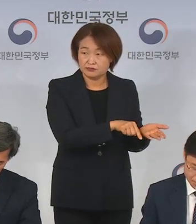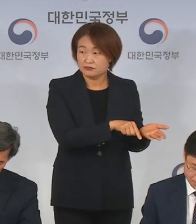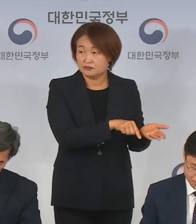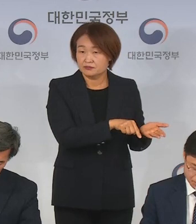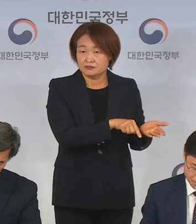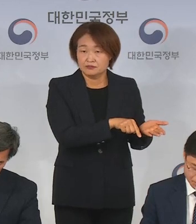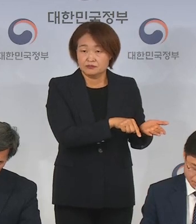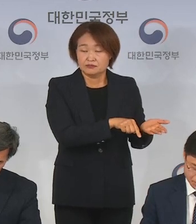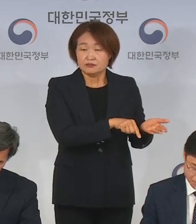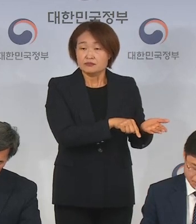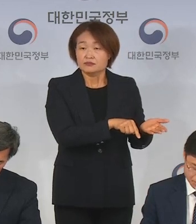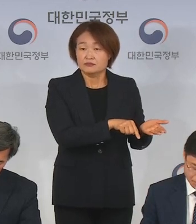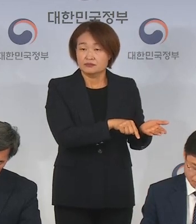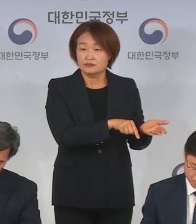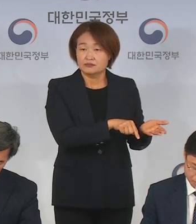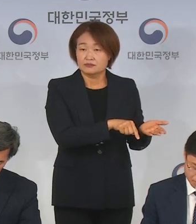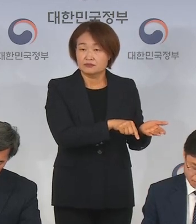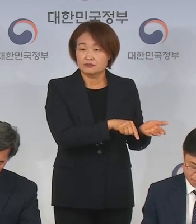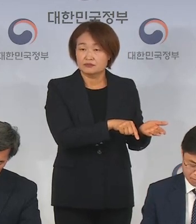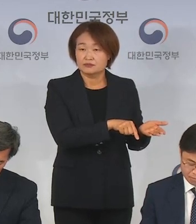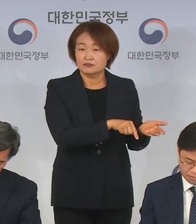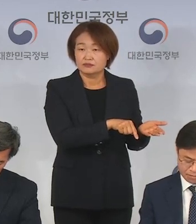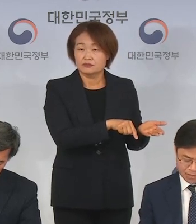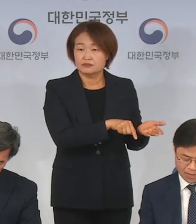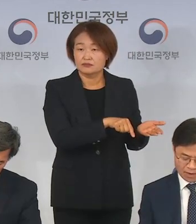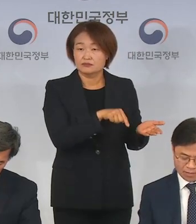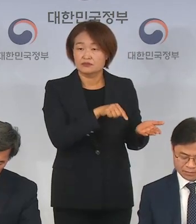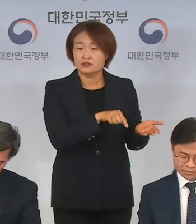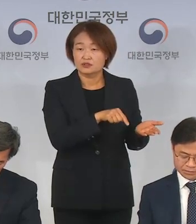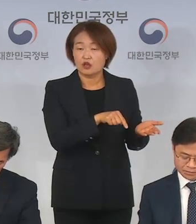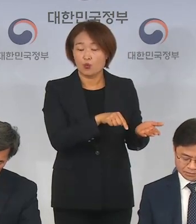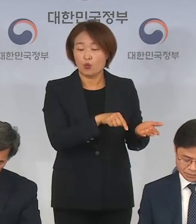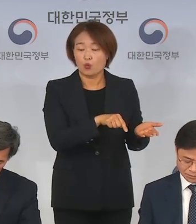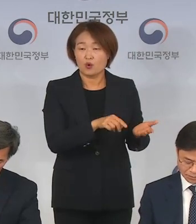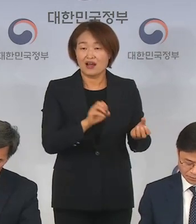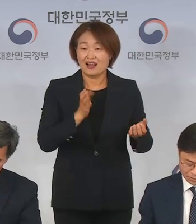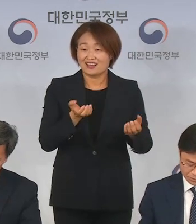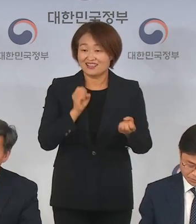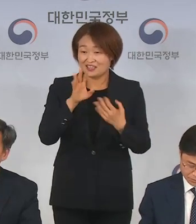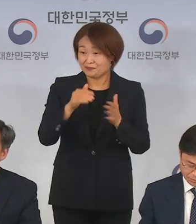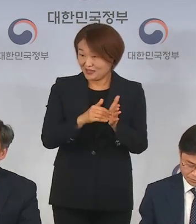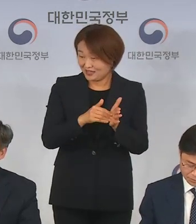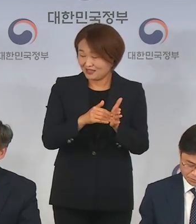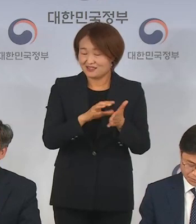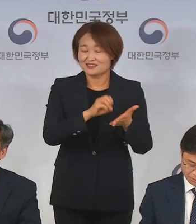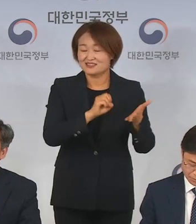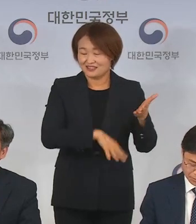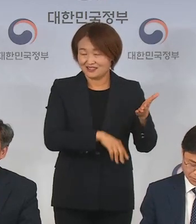뭐 여러 가지 토론 대상에 답변을 하셨는데 그건 생략하고